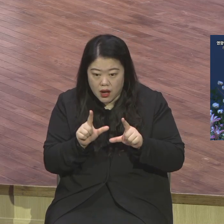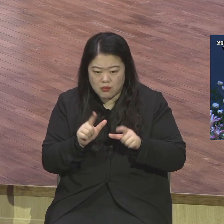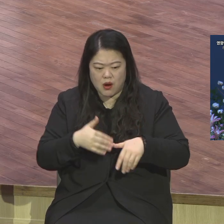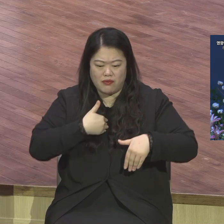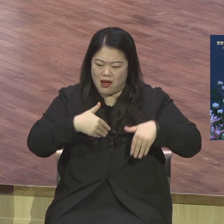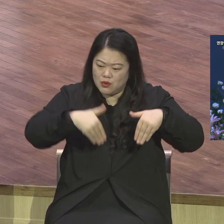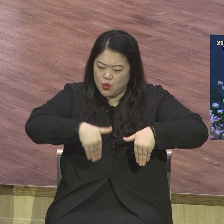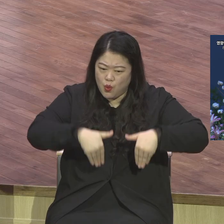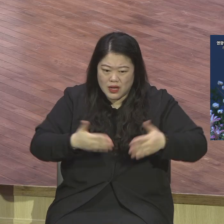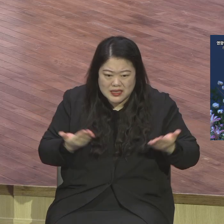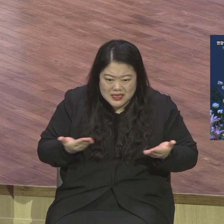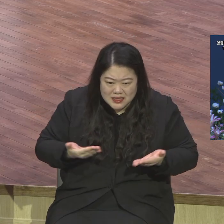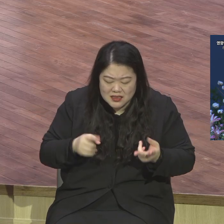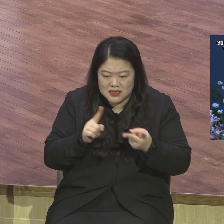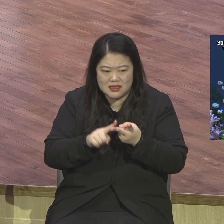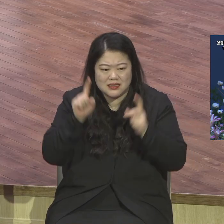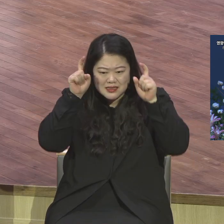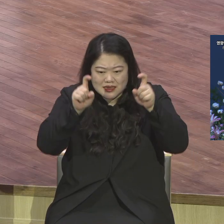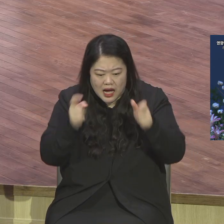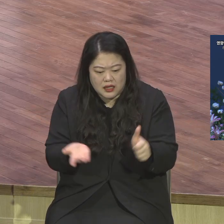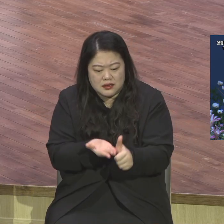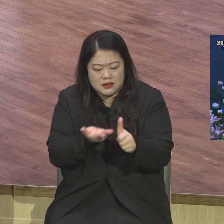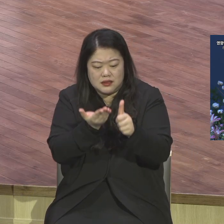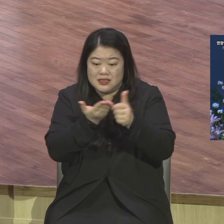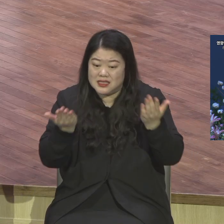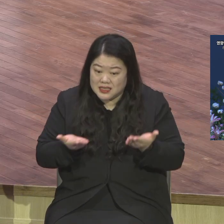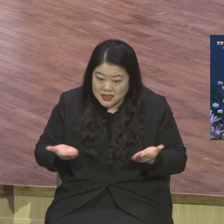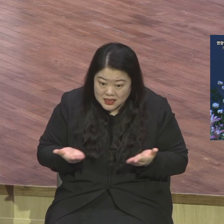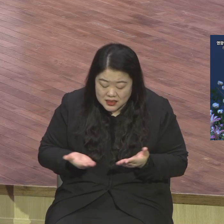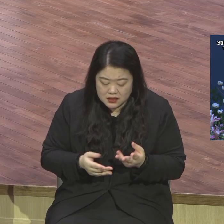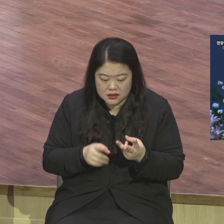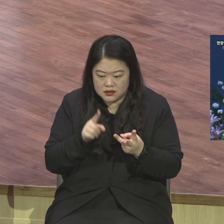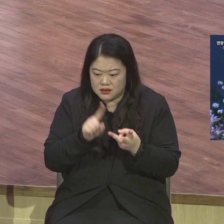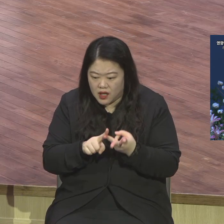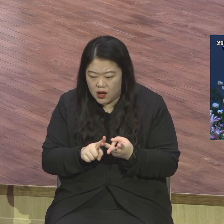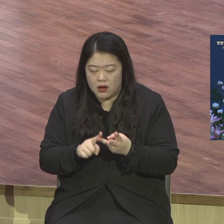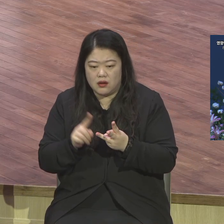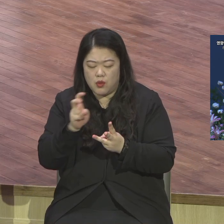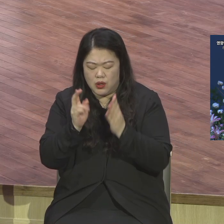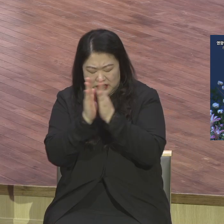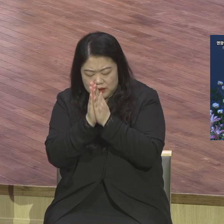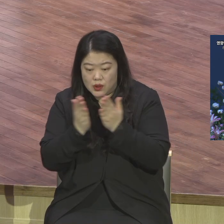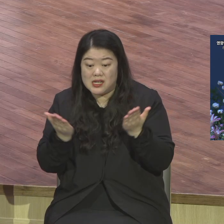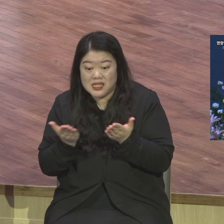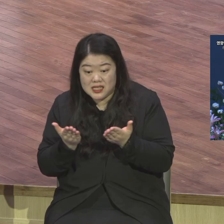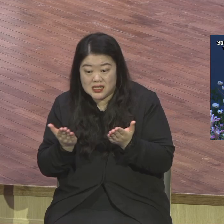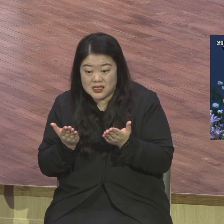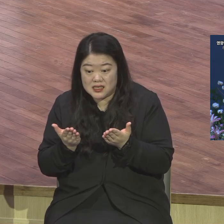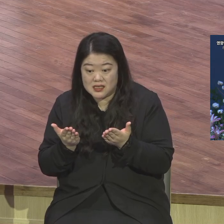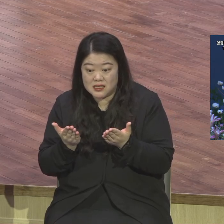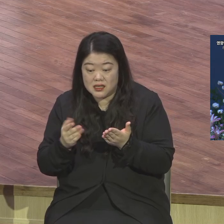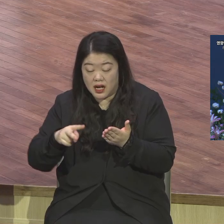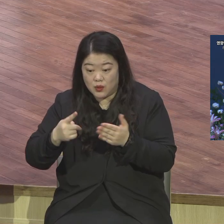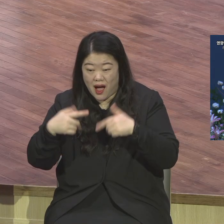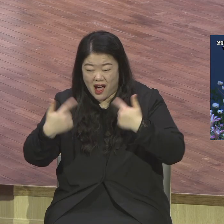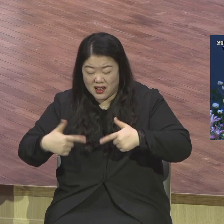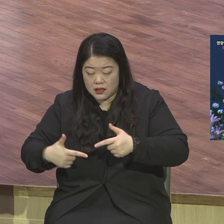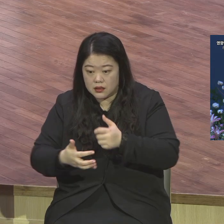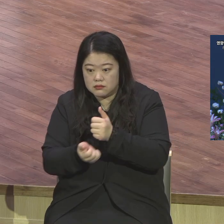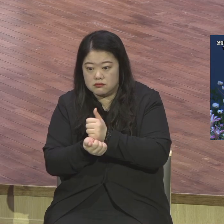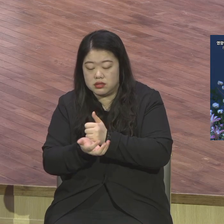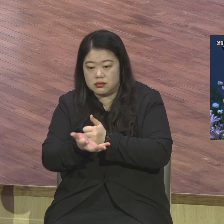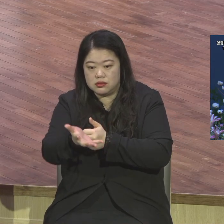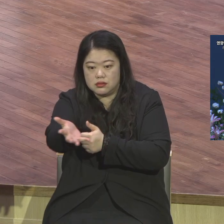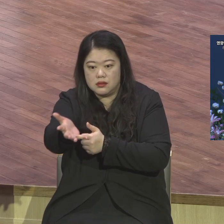그것이 어떤 상황이든 상관없이 이 사람들의 특징이 뭐냐? 영적 영향력을 입혔다는